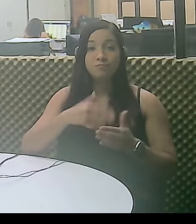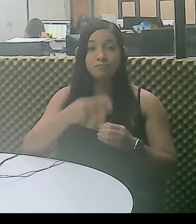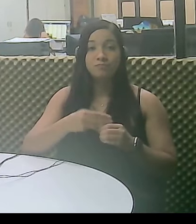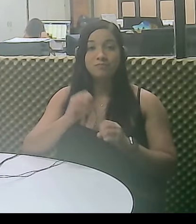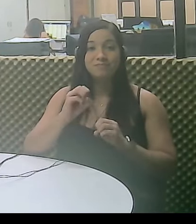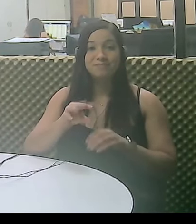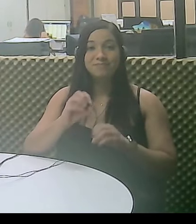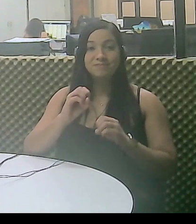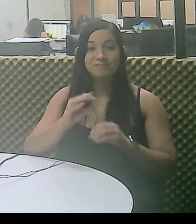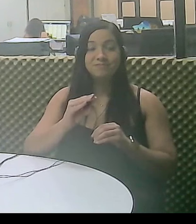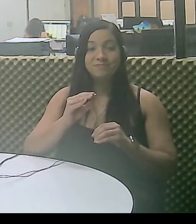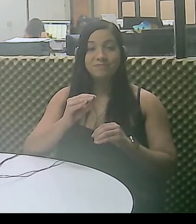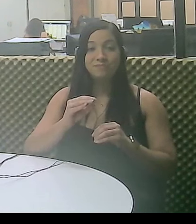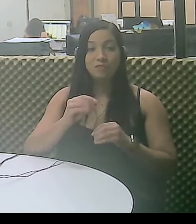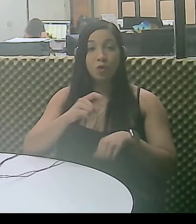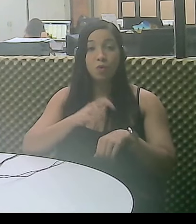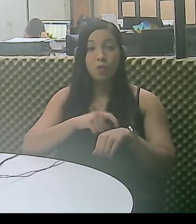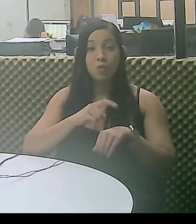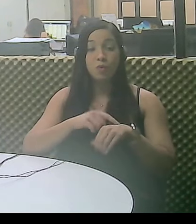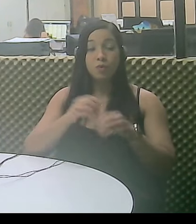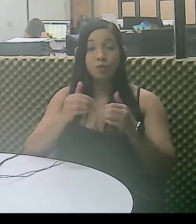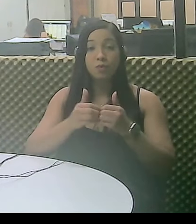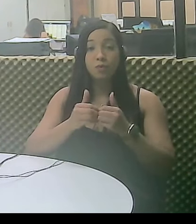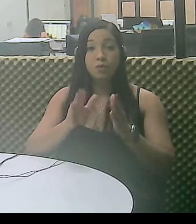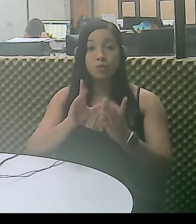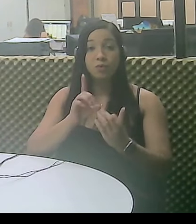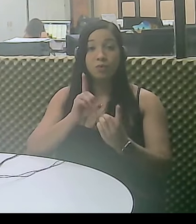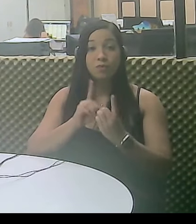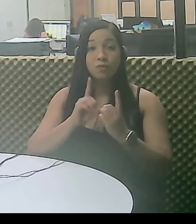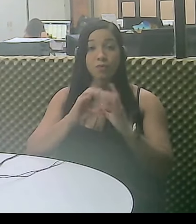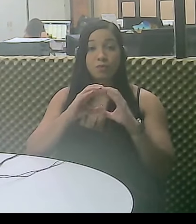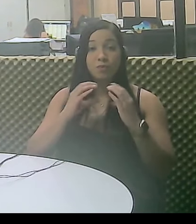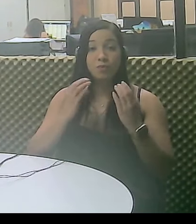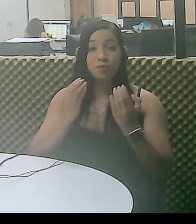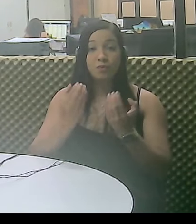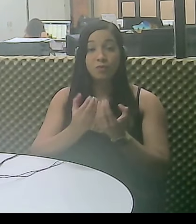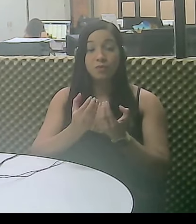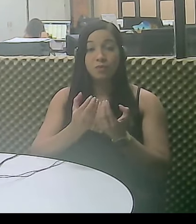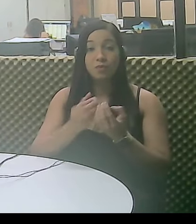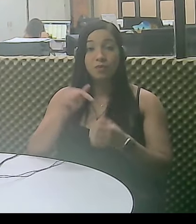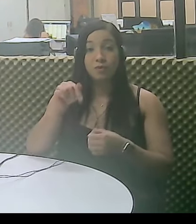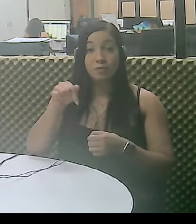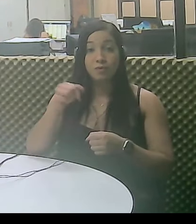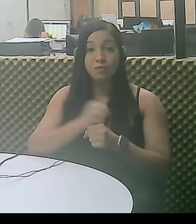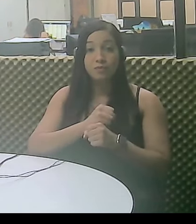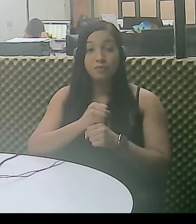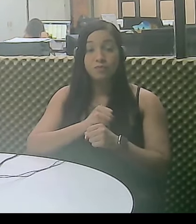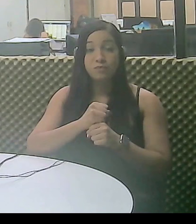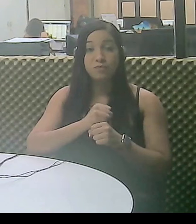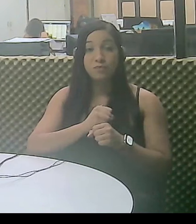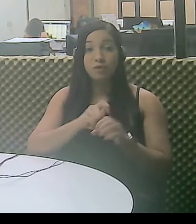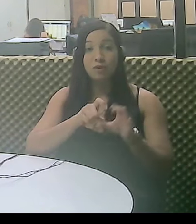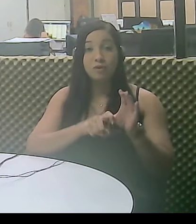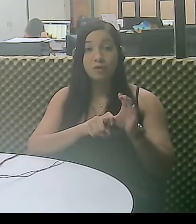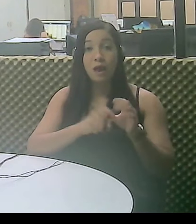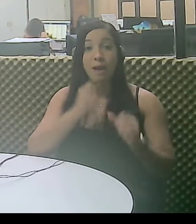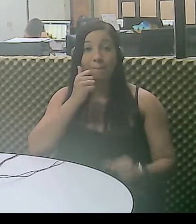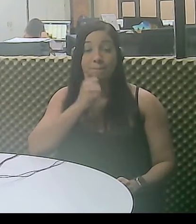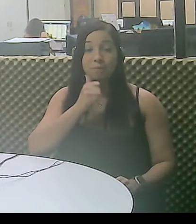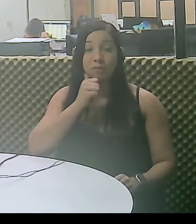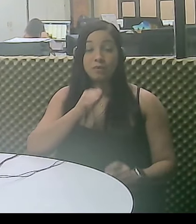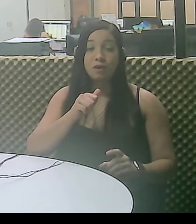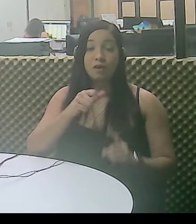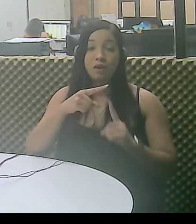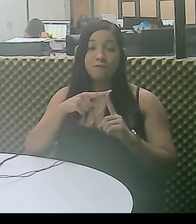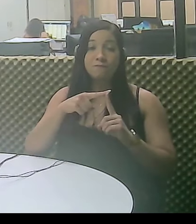de Educação, conforme o horário previsto para o atendimento à comunidade. Neste ano, os dependentes de mulheres em situação